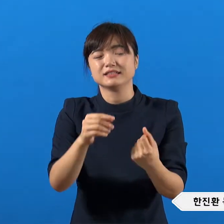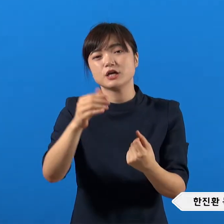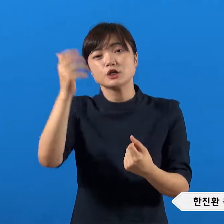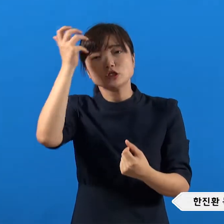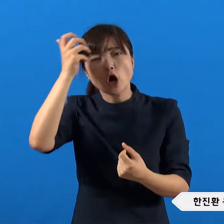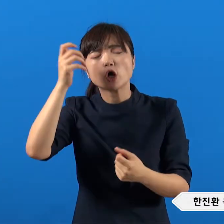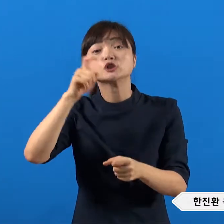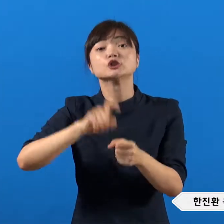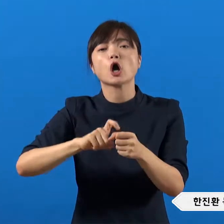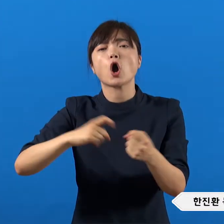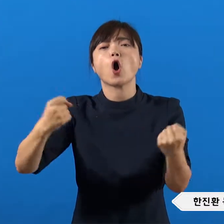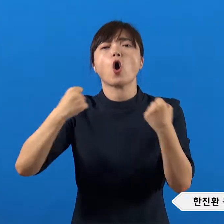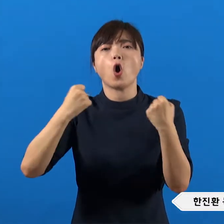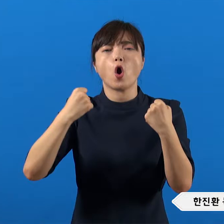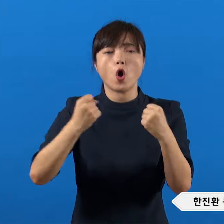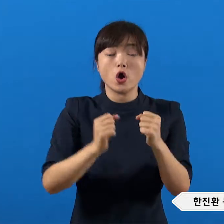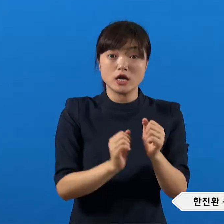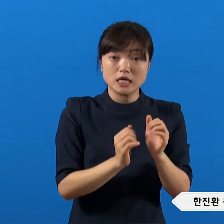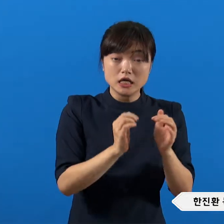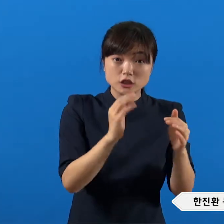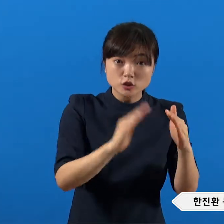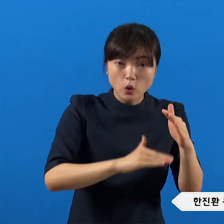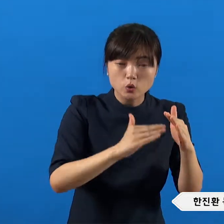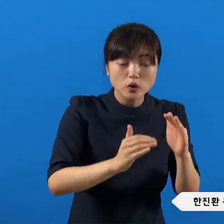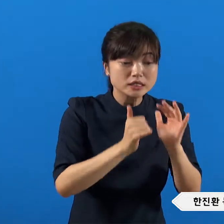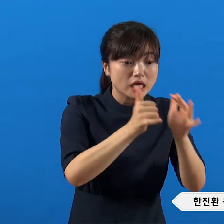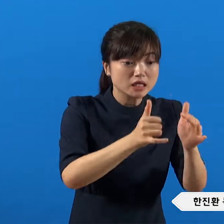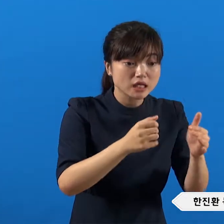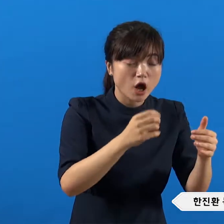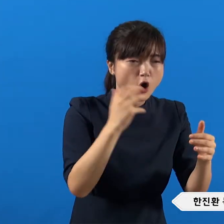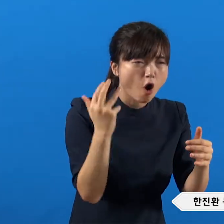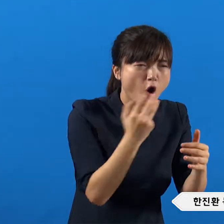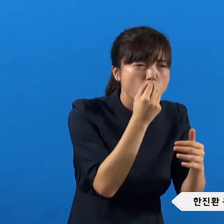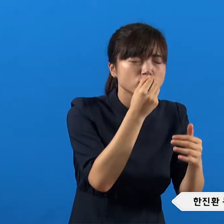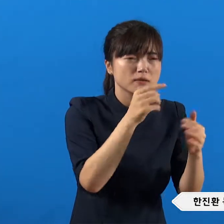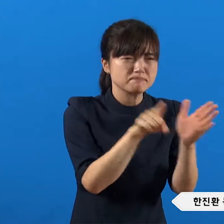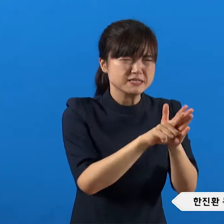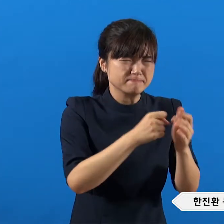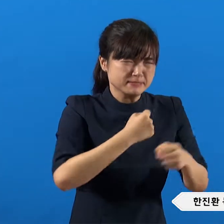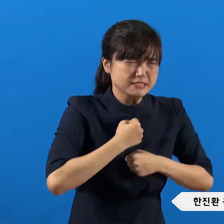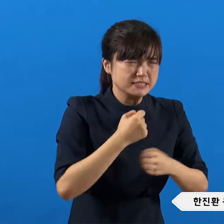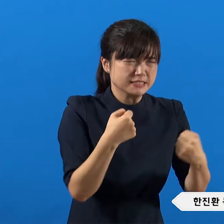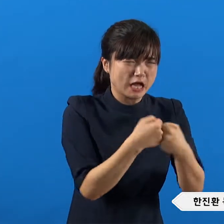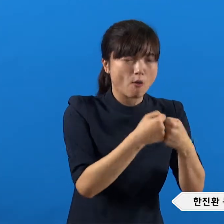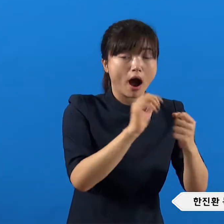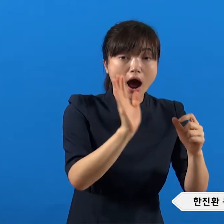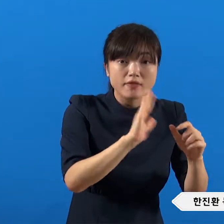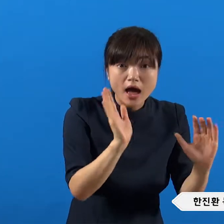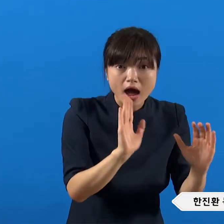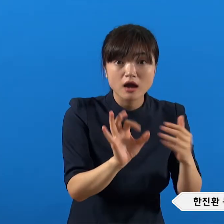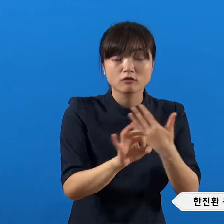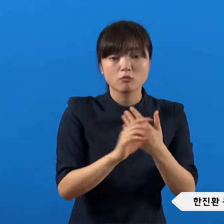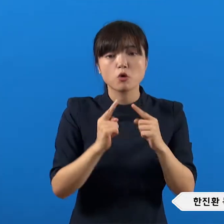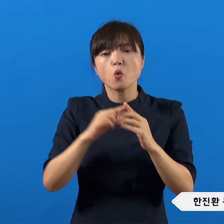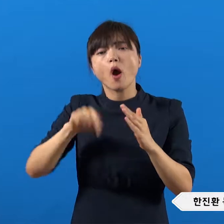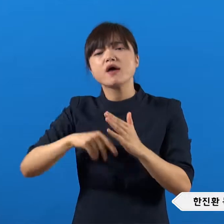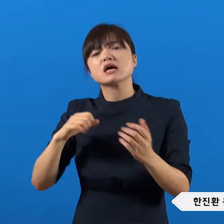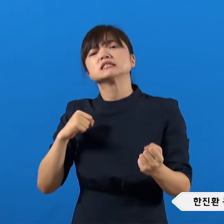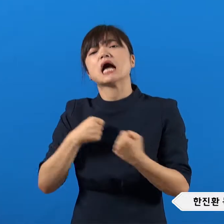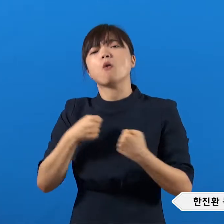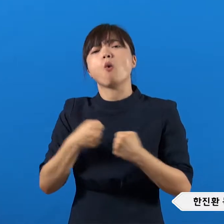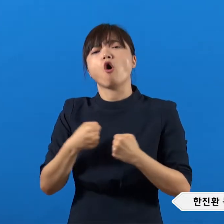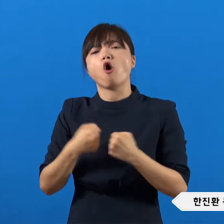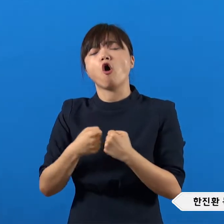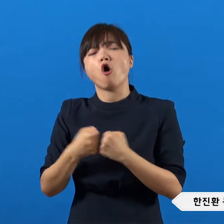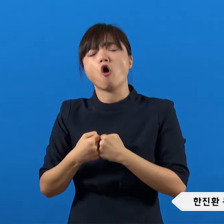성도들이 세상에 나아가서 거룩한 싸움을 싸우지 않으면 반드시 안에서 싸우게 돼 있습니다.